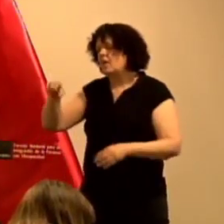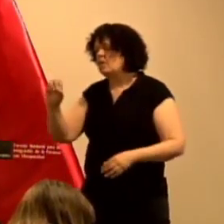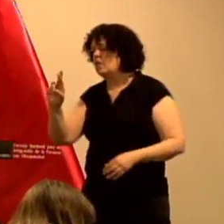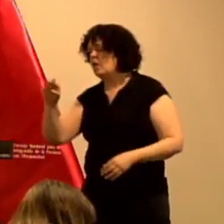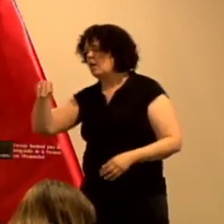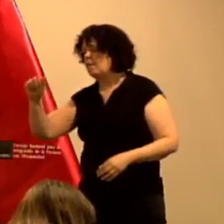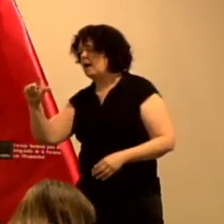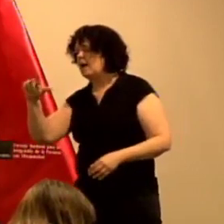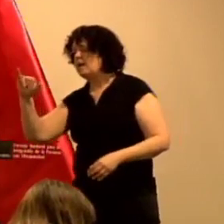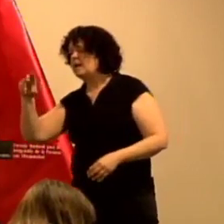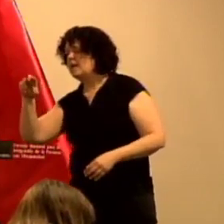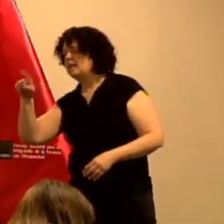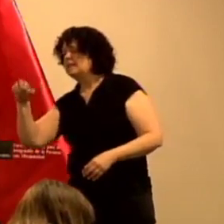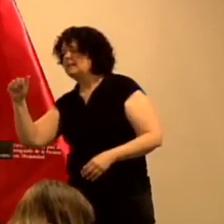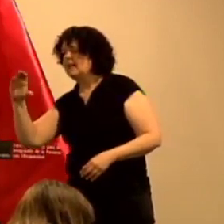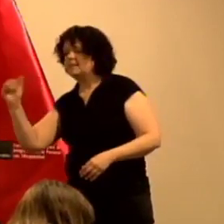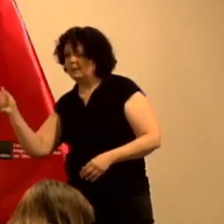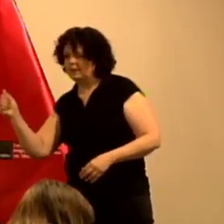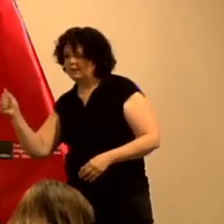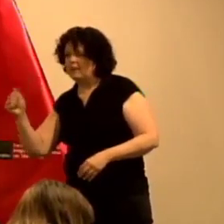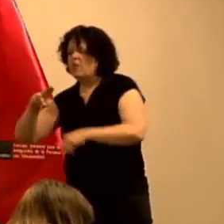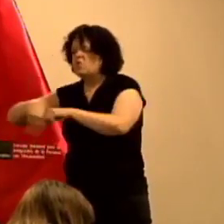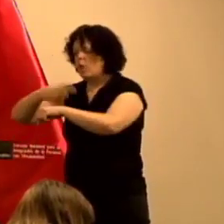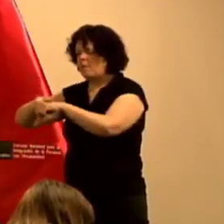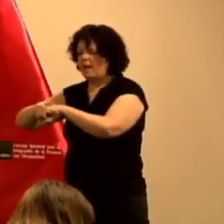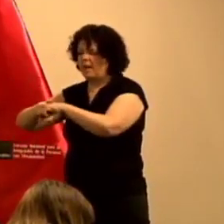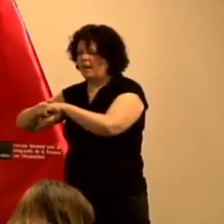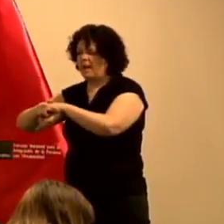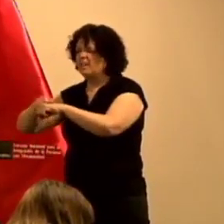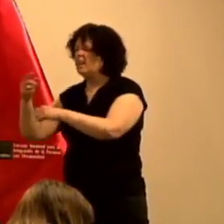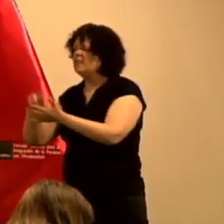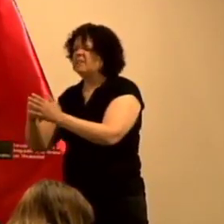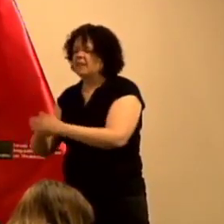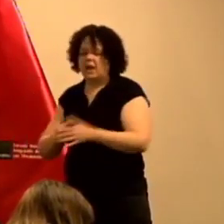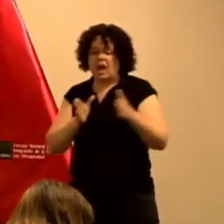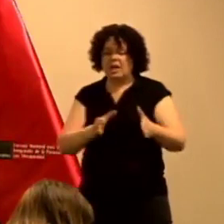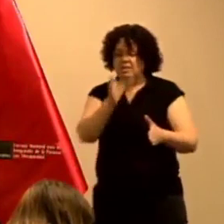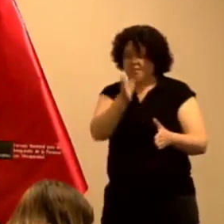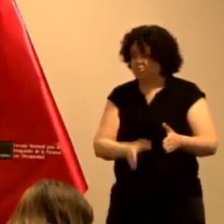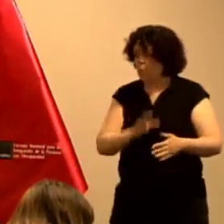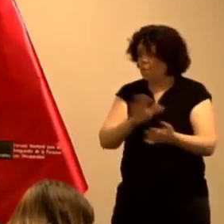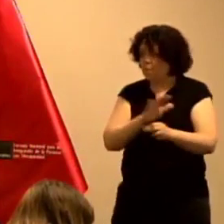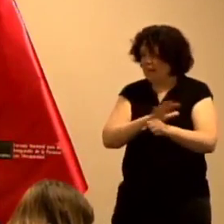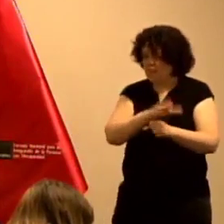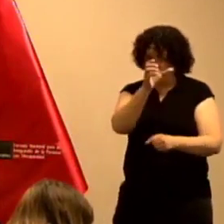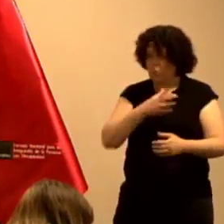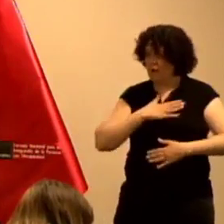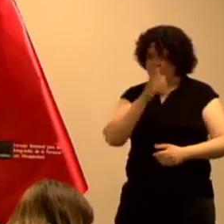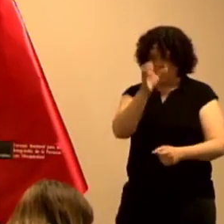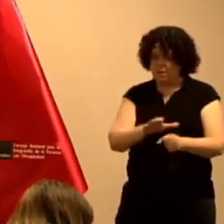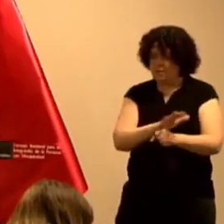normalización. Y eso significa parecer lo más normal a una persona, entre comillas, normal, ¿no es cierto? Entre comillas, normal. Entonces, hay